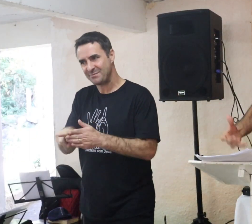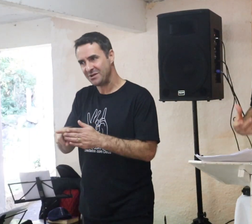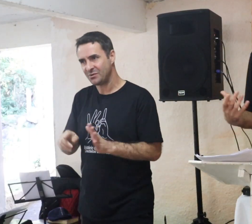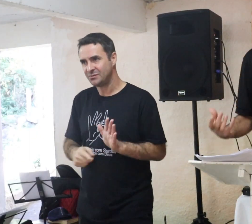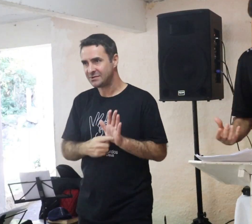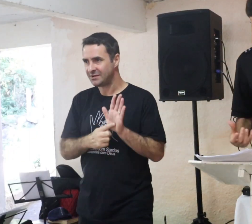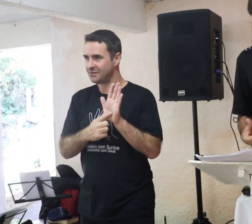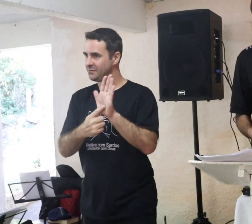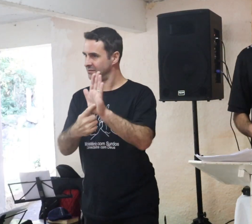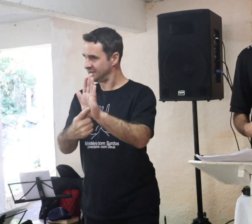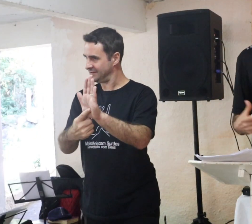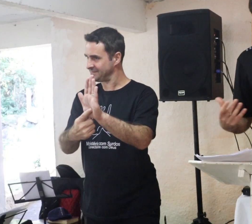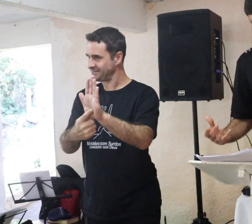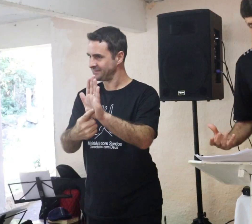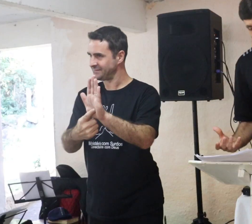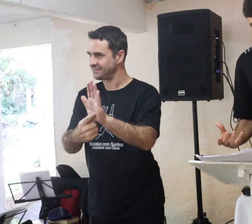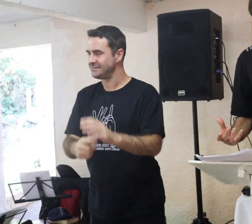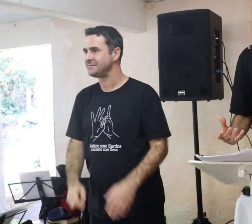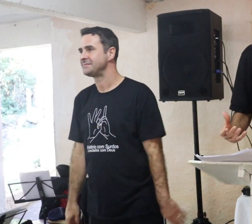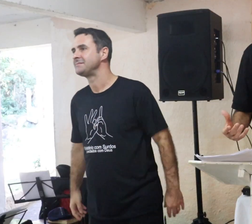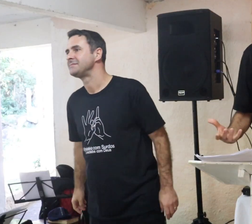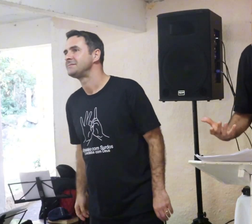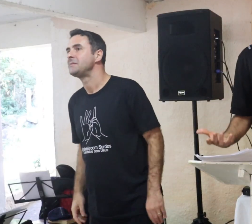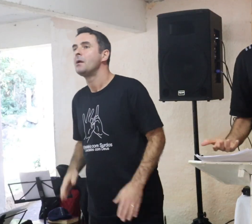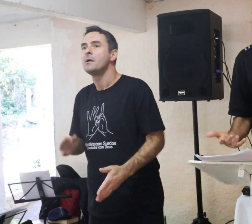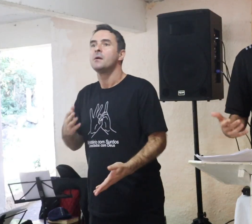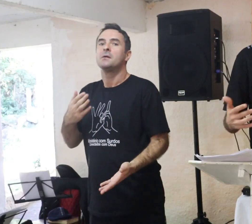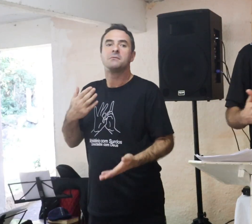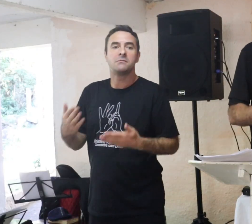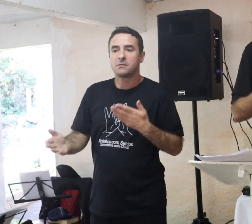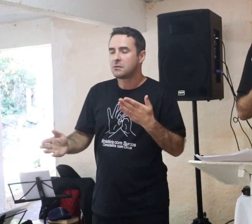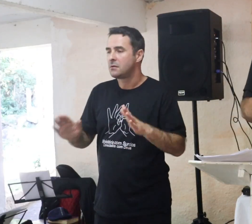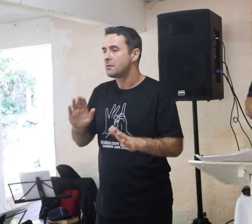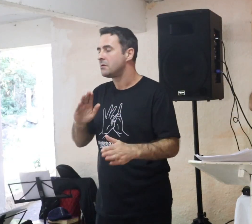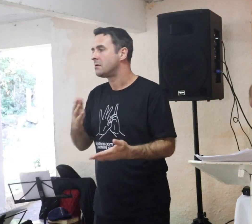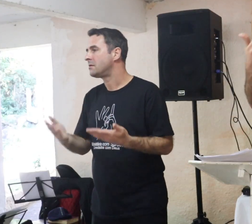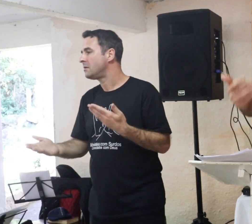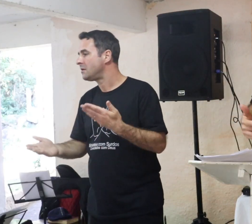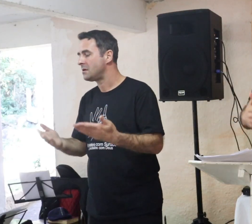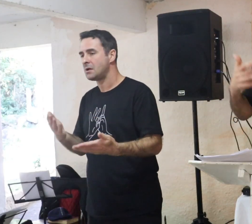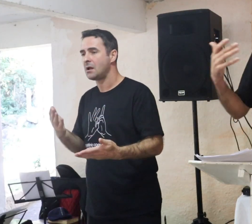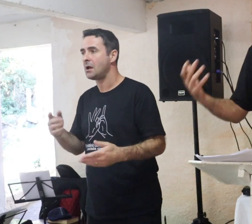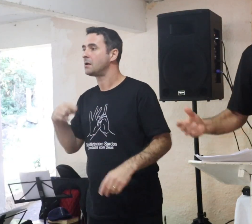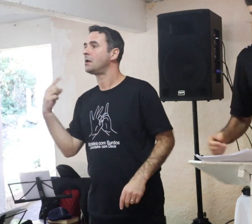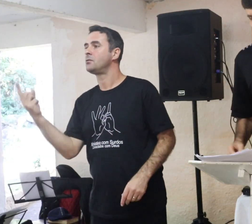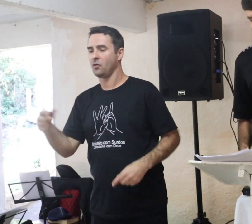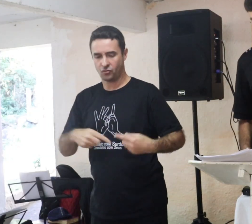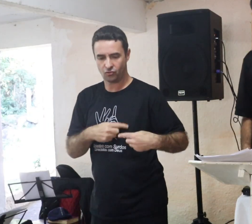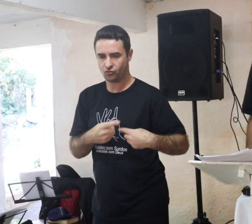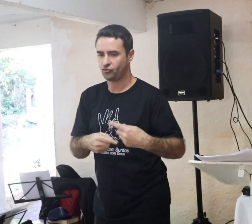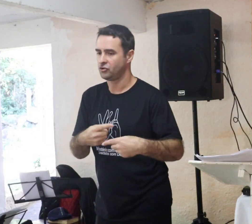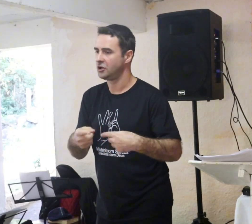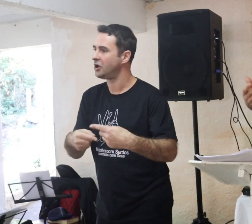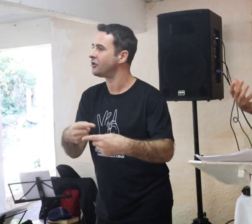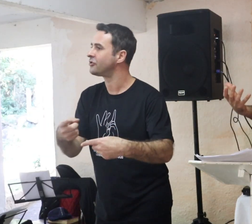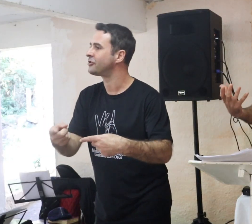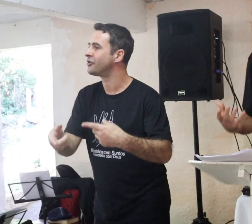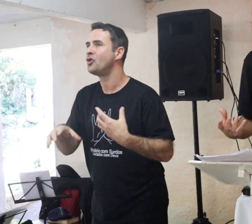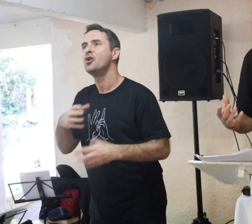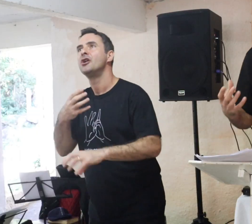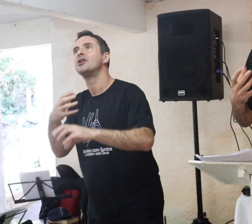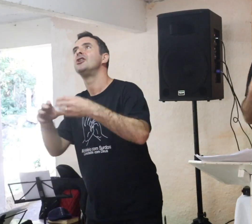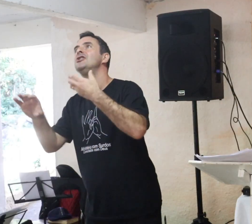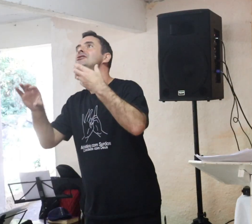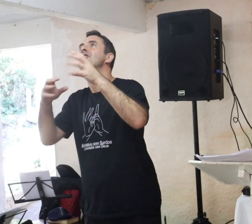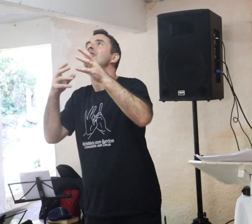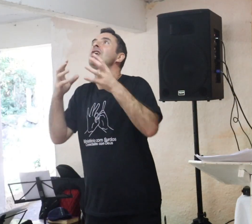desse mistério revelado. Será que a nossa geração estará cantando, Pai, eu queria tanto ver o meu Senhor